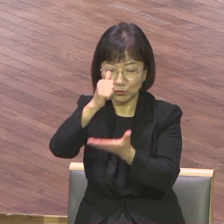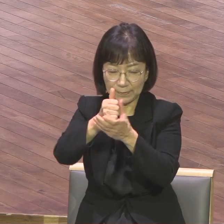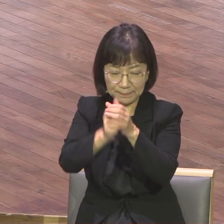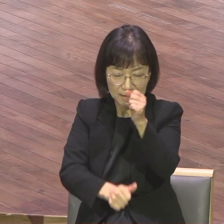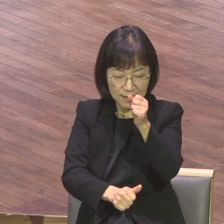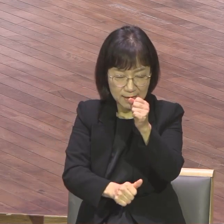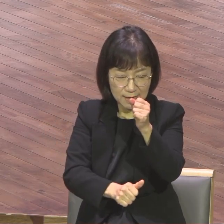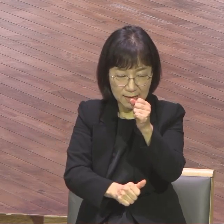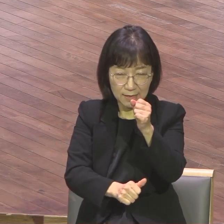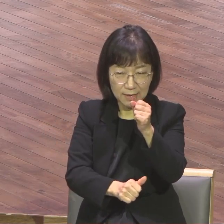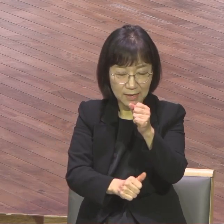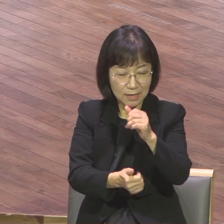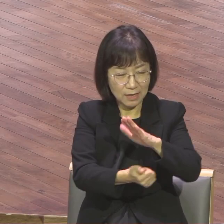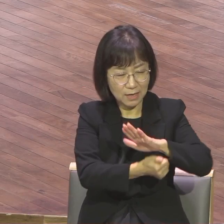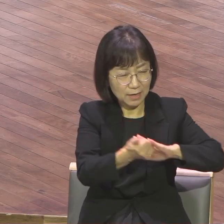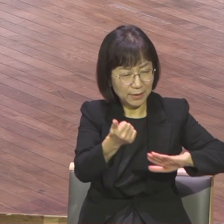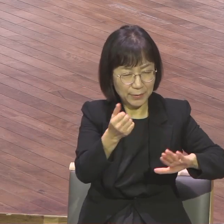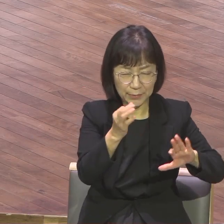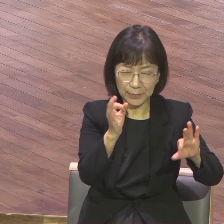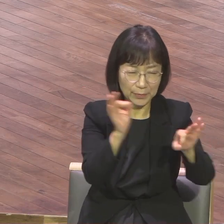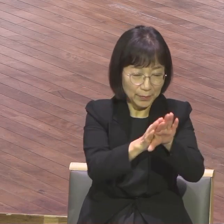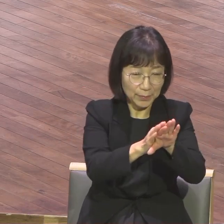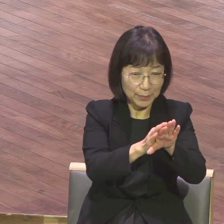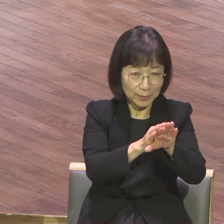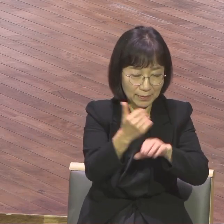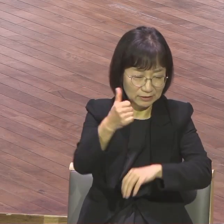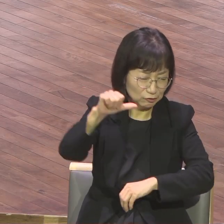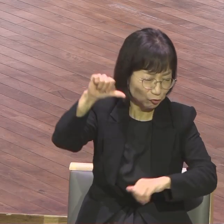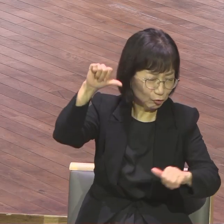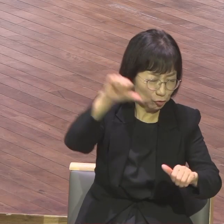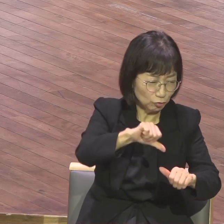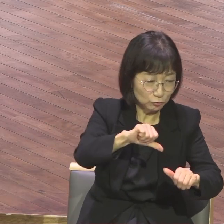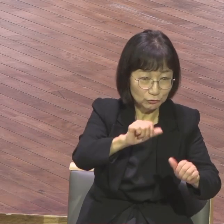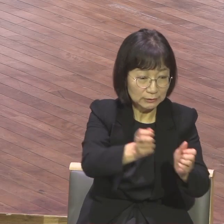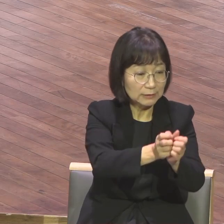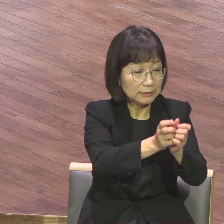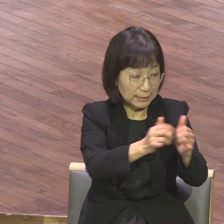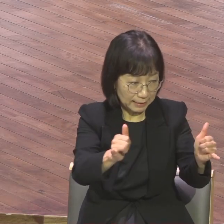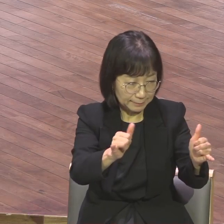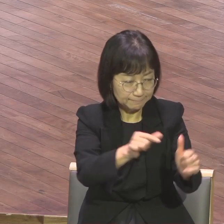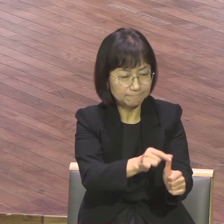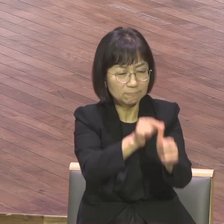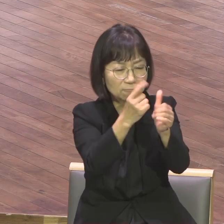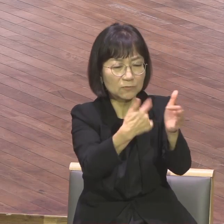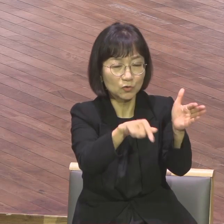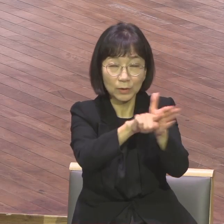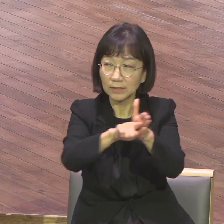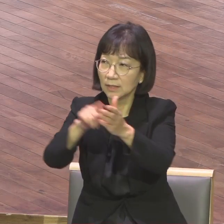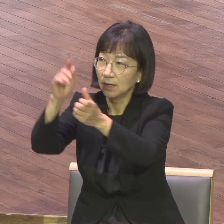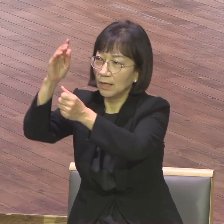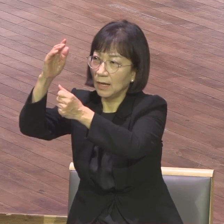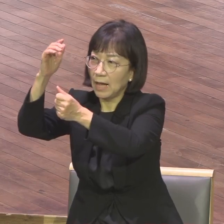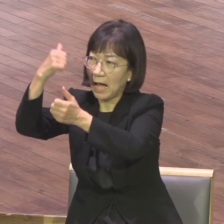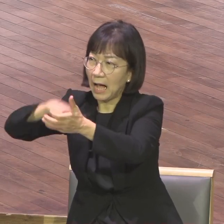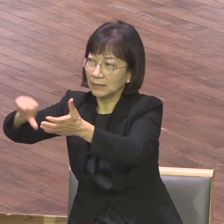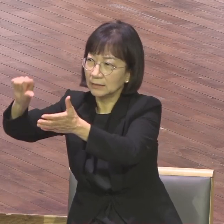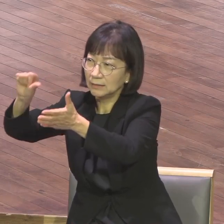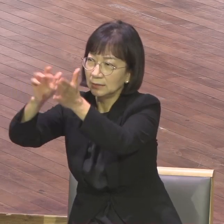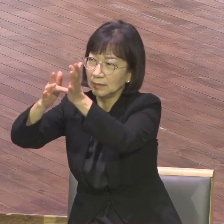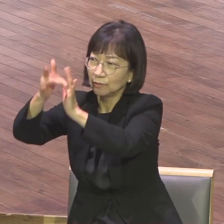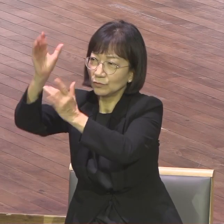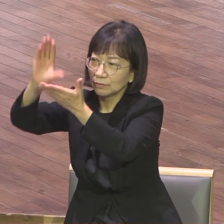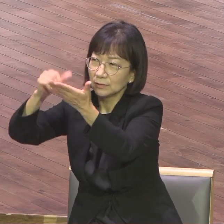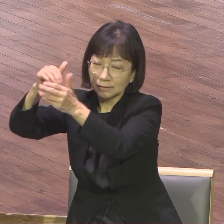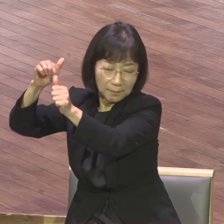아무런 소망이 없는 저주받기 없는 인간을 위해서 독생자 아들을 이 땅에 보내셔서 대신